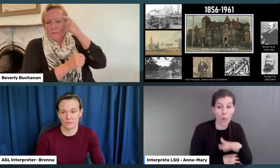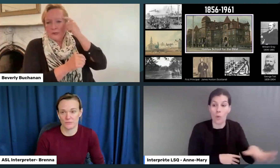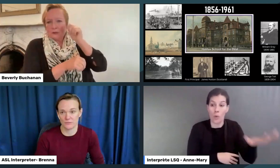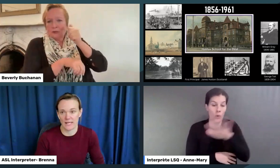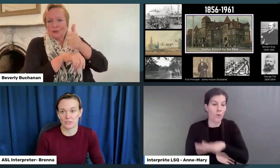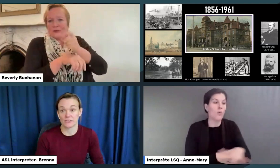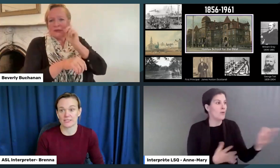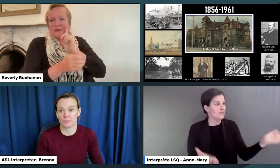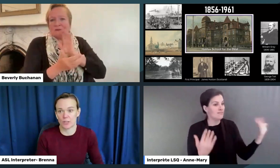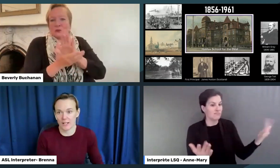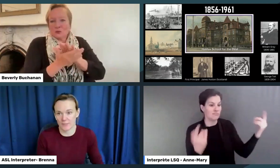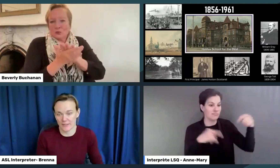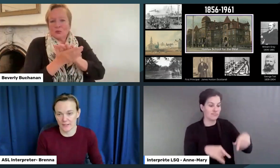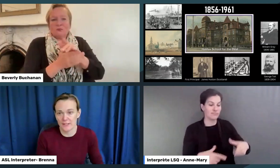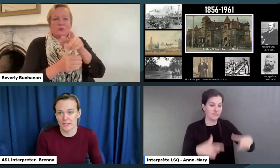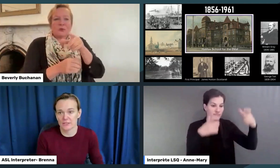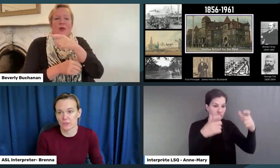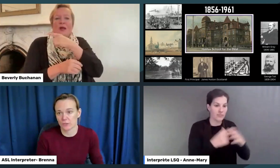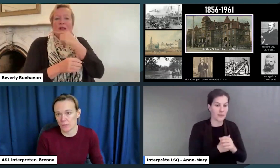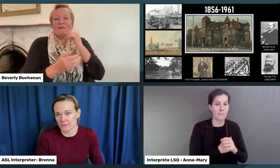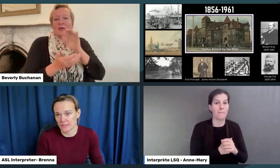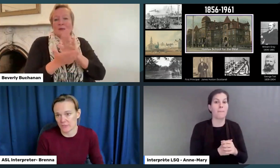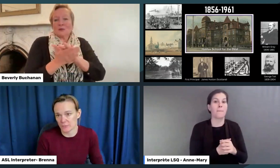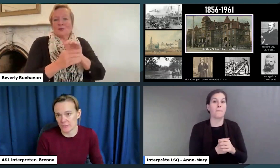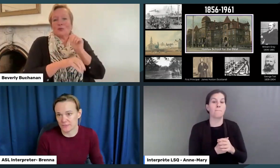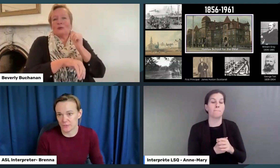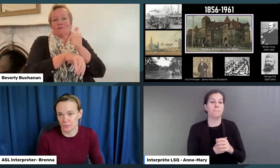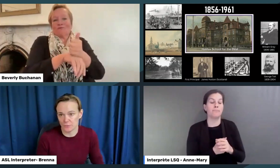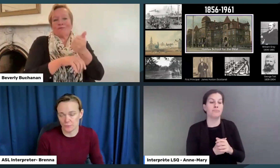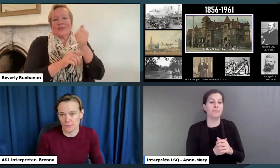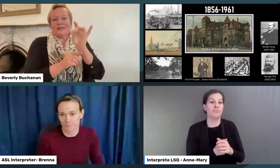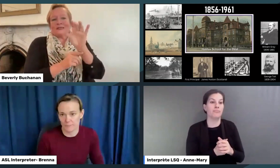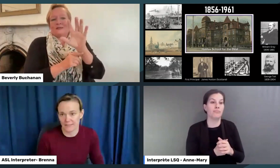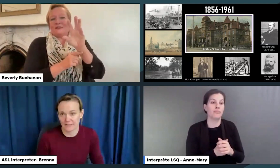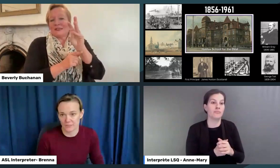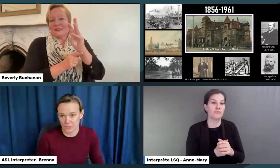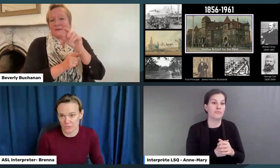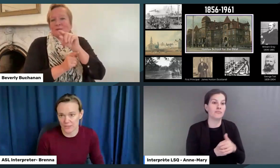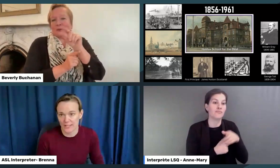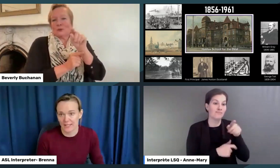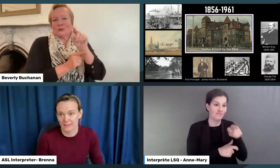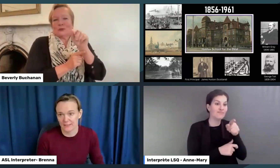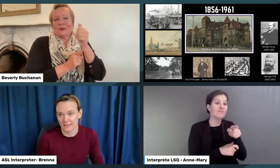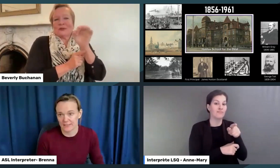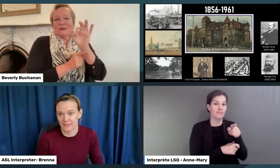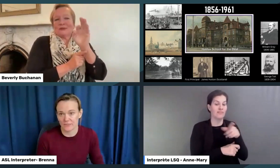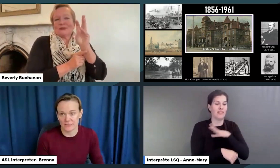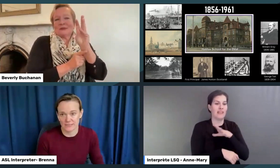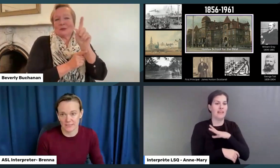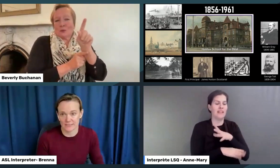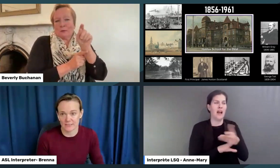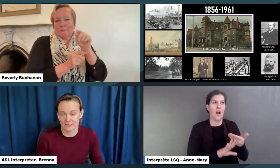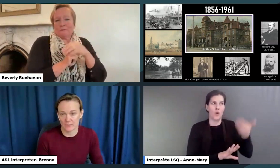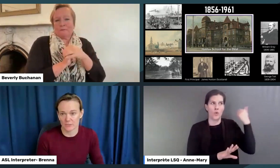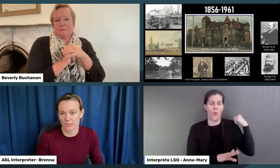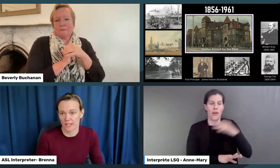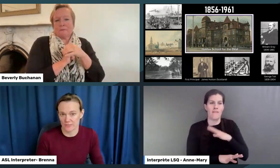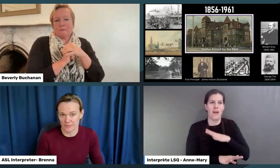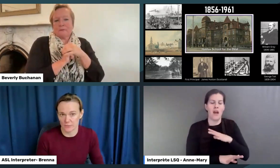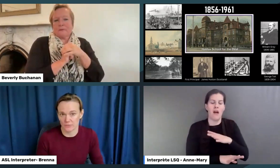avait apparu comme ça. Il a fait du lobbying auprès du gouvernement pour faire que ce soit officiel. En 1856, on a